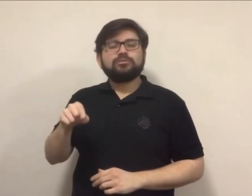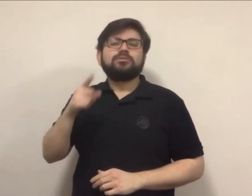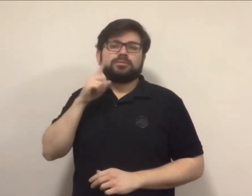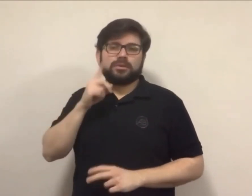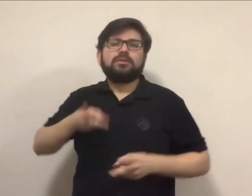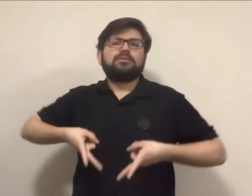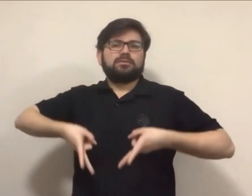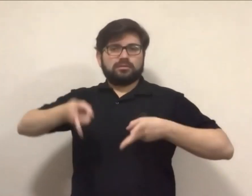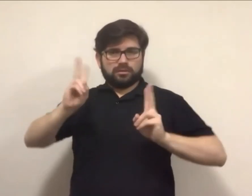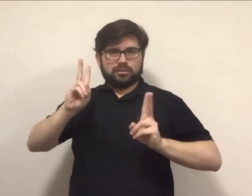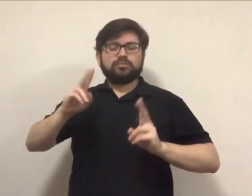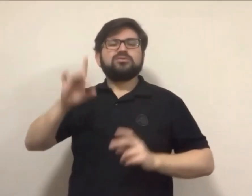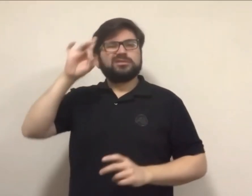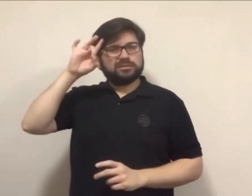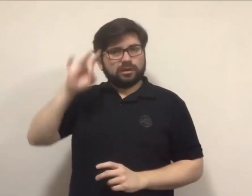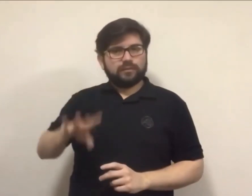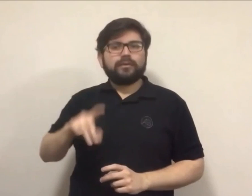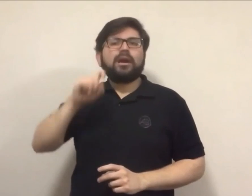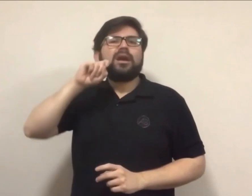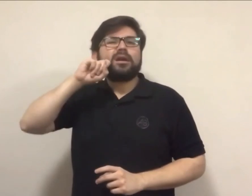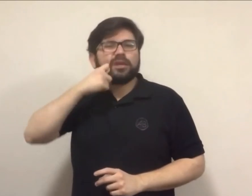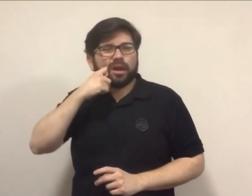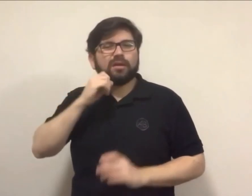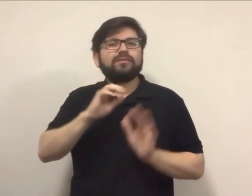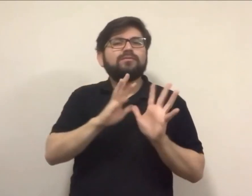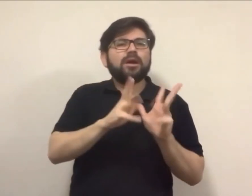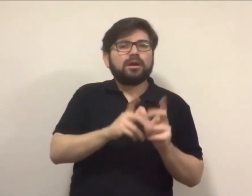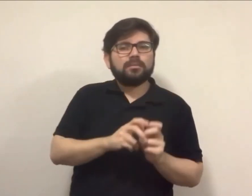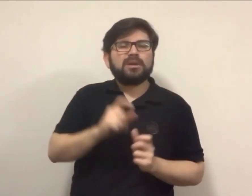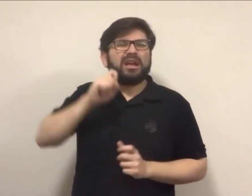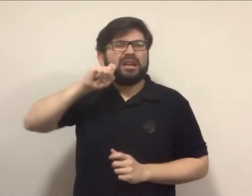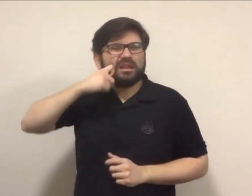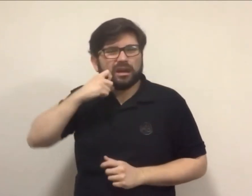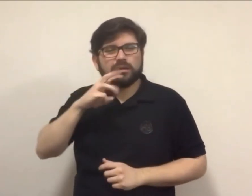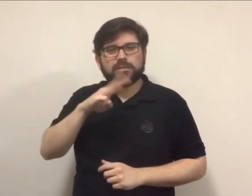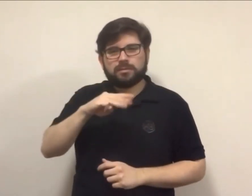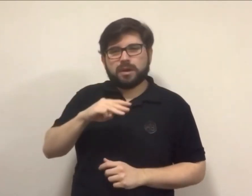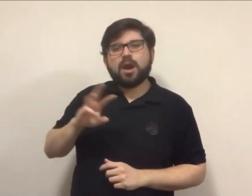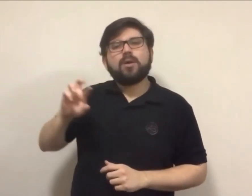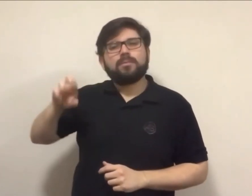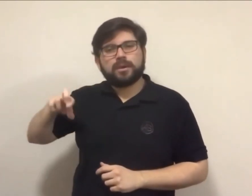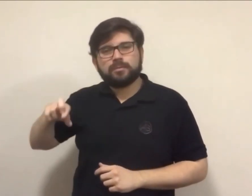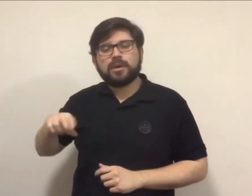Eso también es un derecho, a tener una familia y saber quién es tu familia.